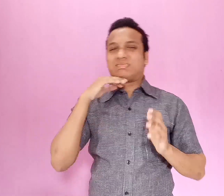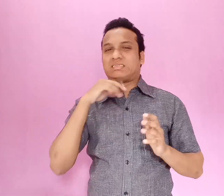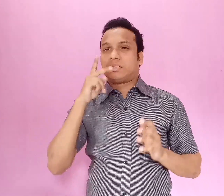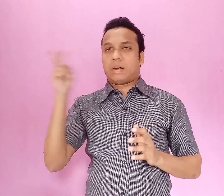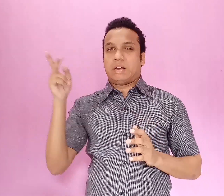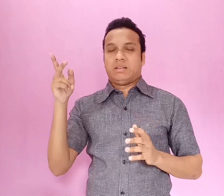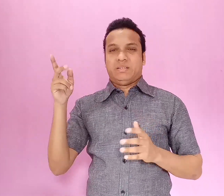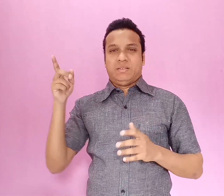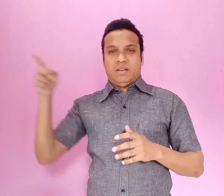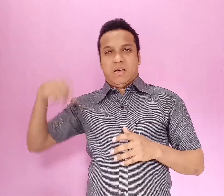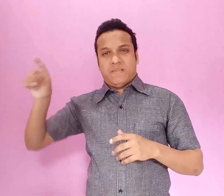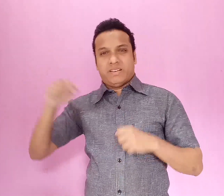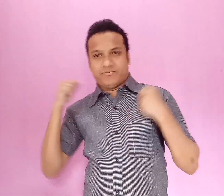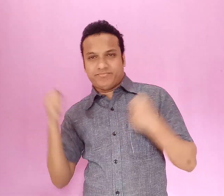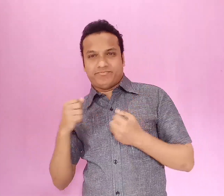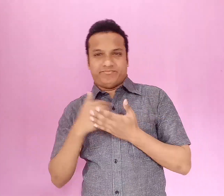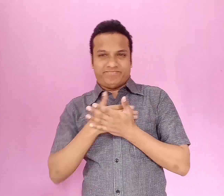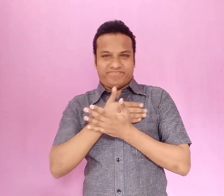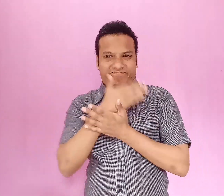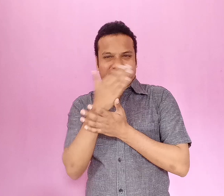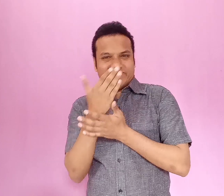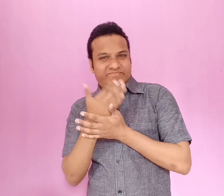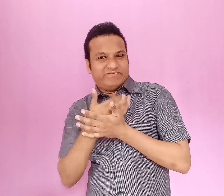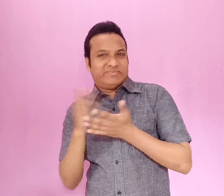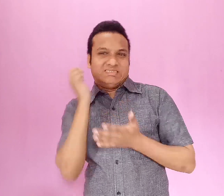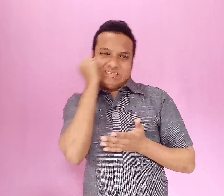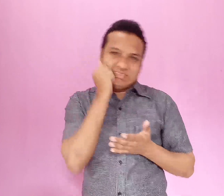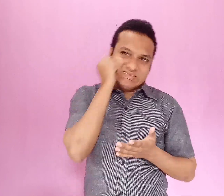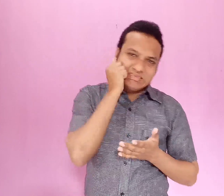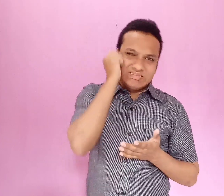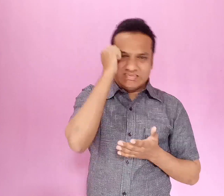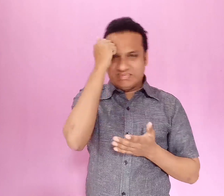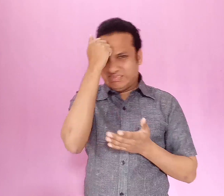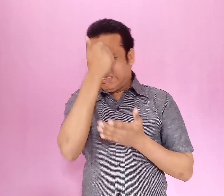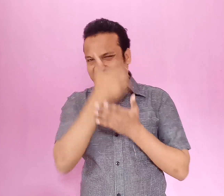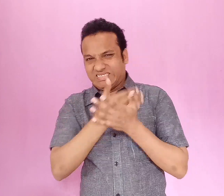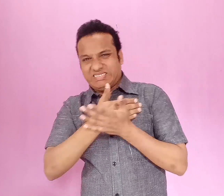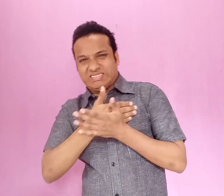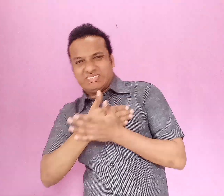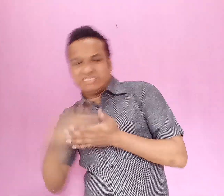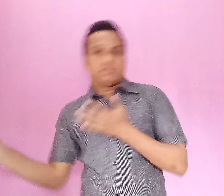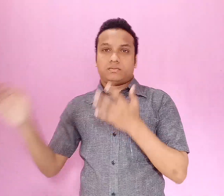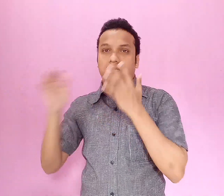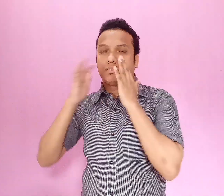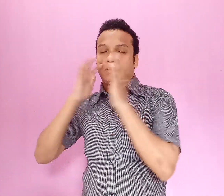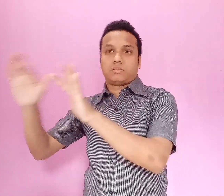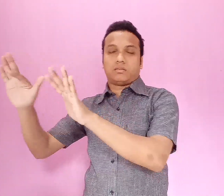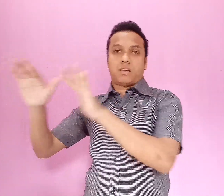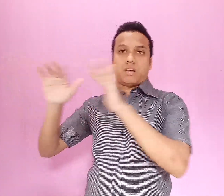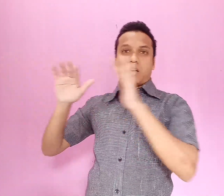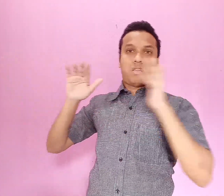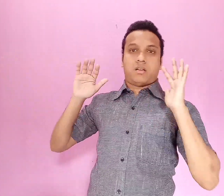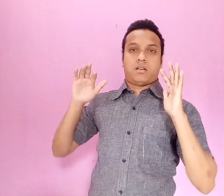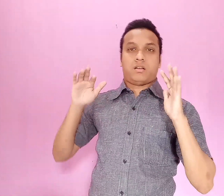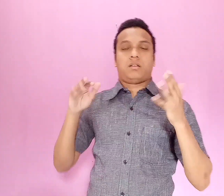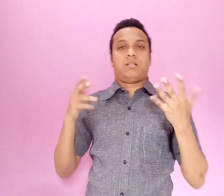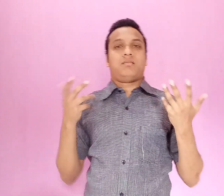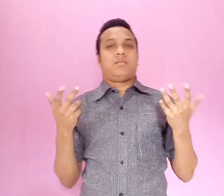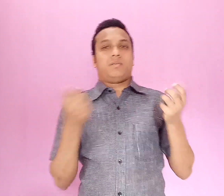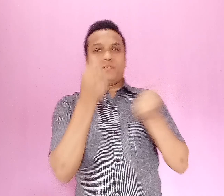है। थोड़ा बताओ लेकिन थोड़ा सोच के बताओ मतलब, या फिर जैसे आपका ही है आपका ही काम जैसे आप एक्सपांड कर रहे हो उसी को मैं इधर से